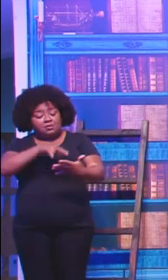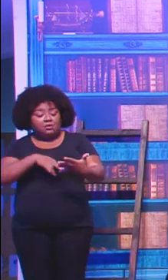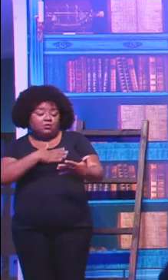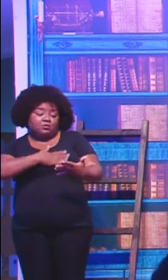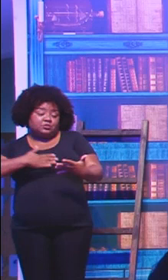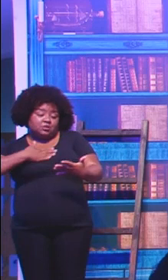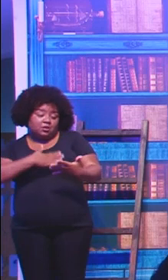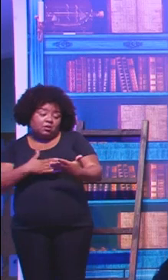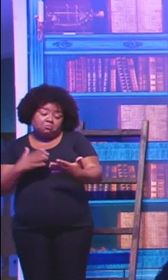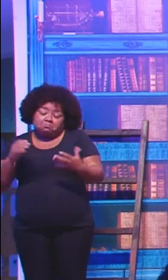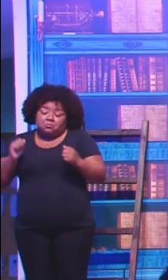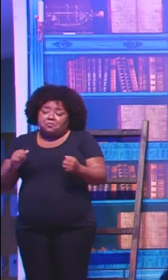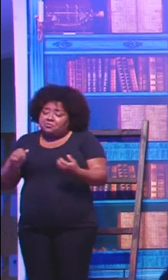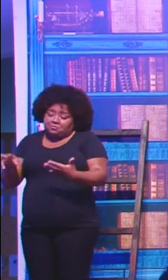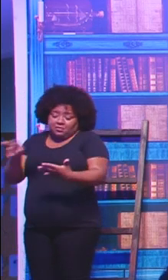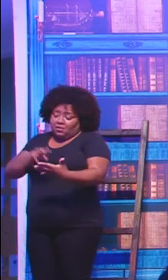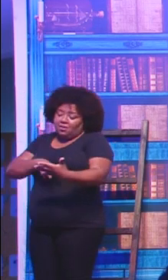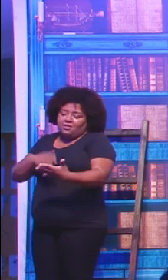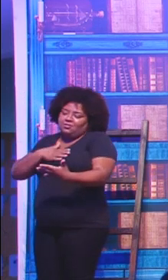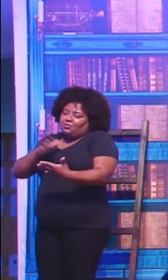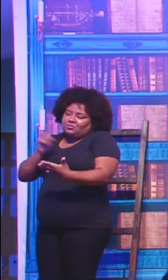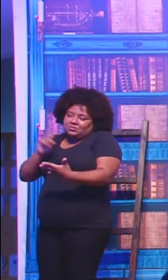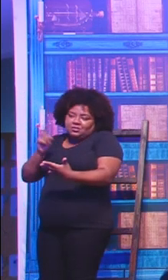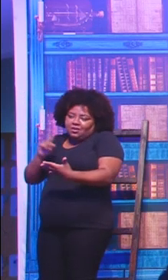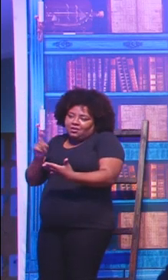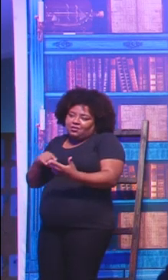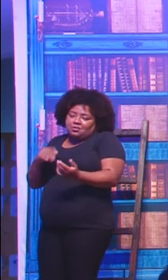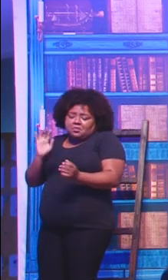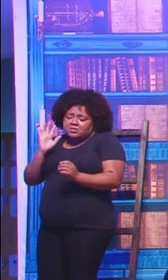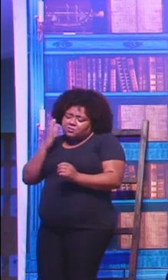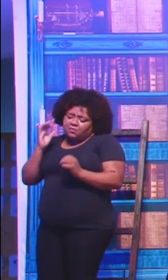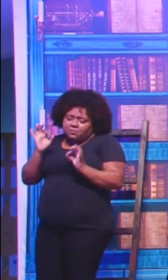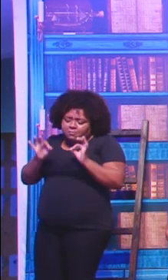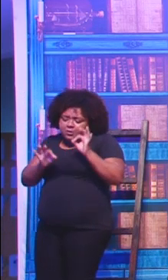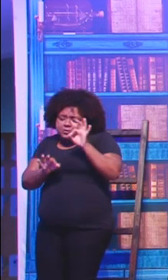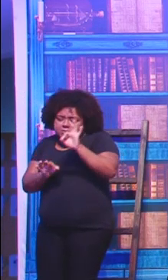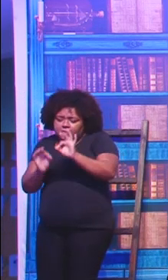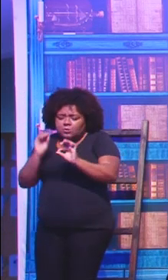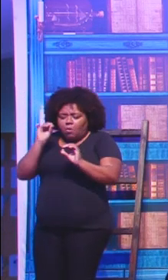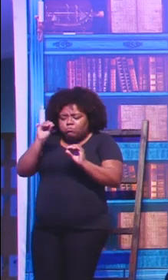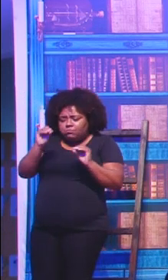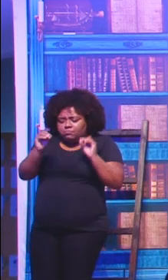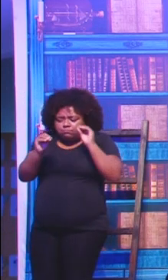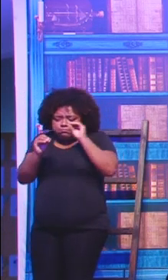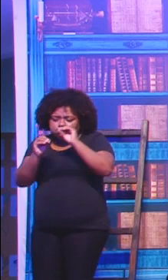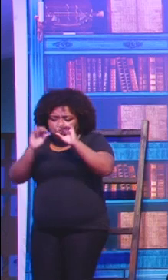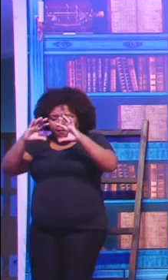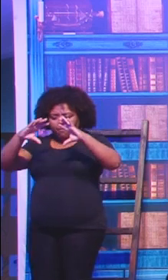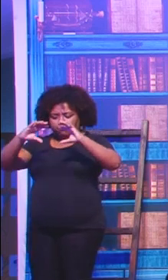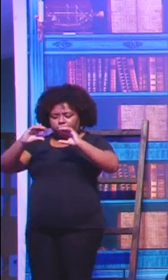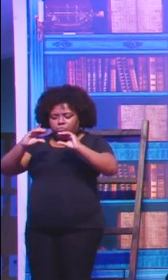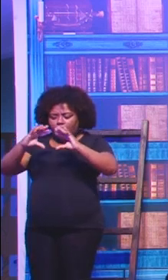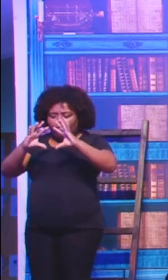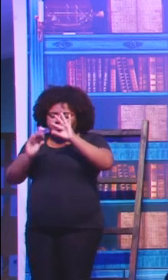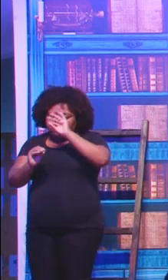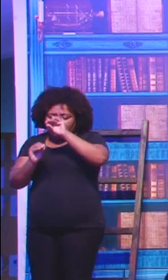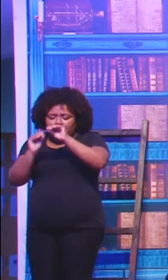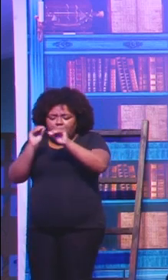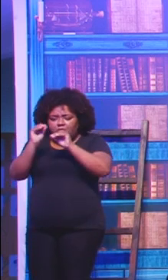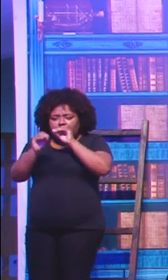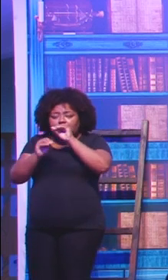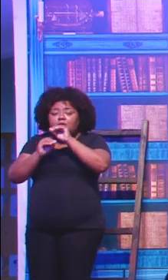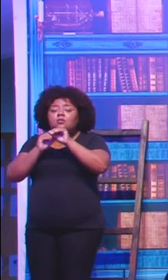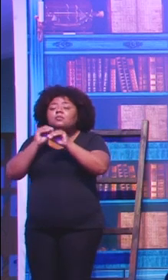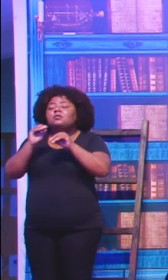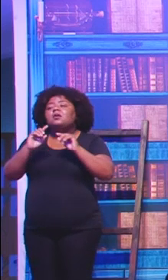né? Um romance é isso. A gente vai ali lapidando, vai dando forma, né? E aquilo ganha o corpo que depois a